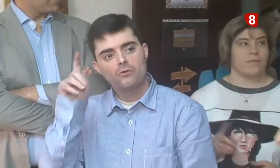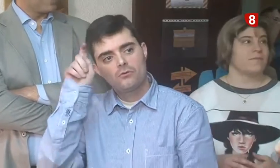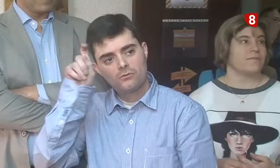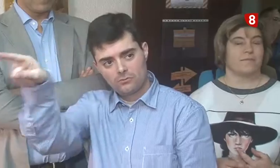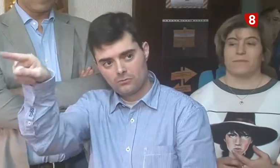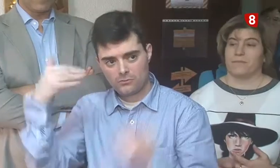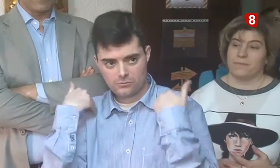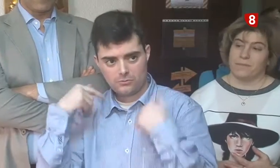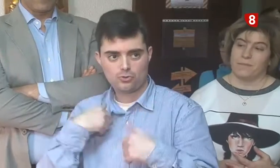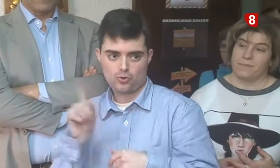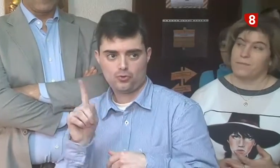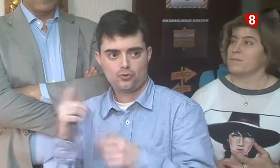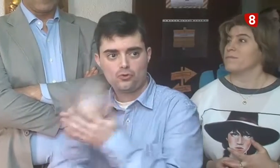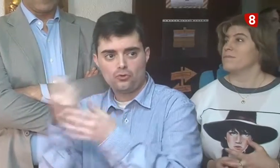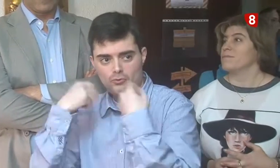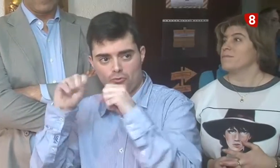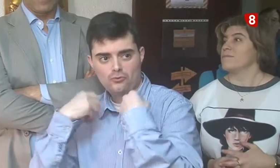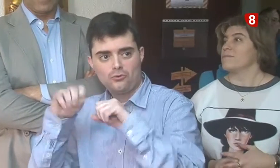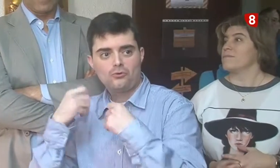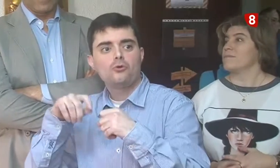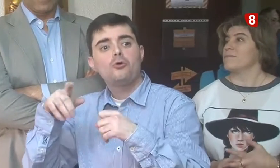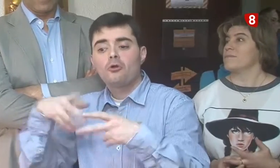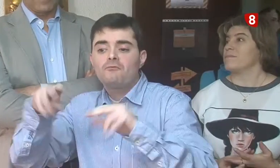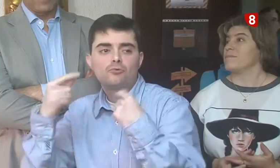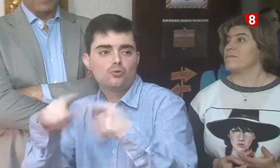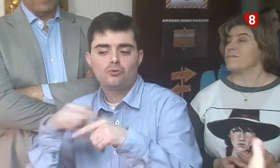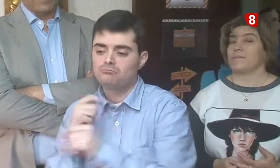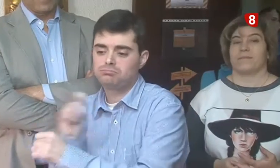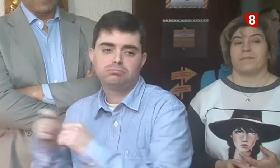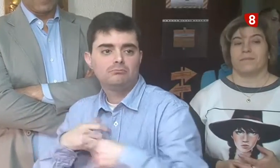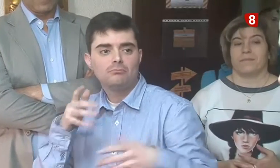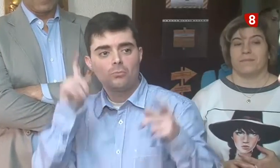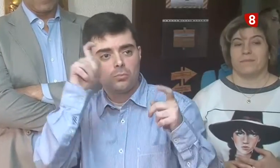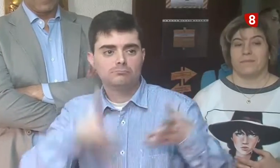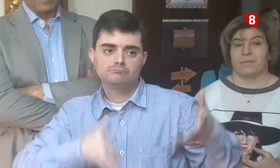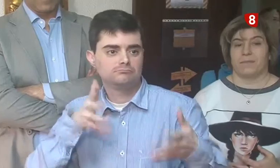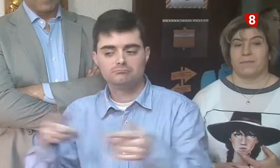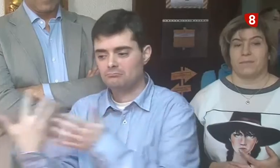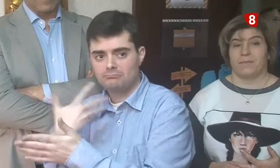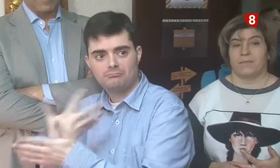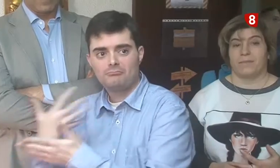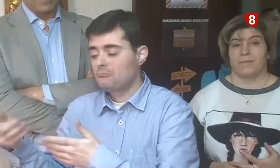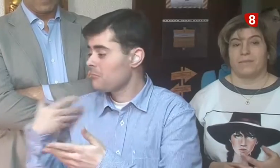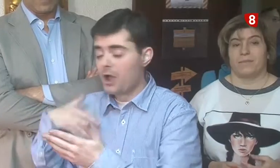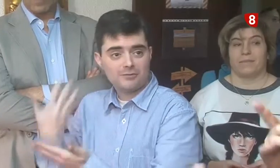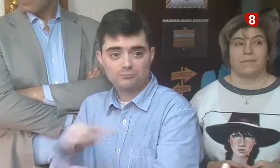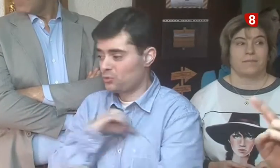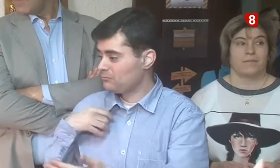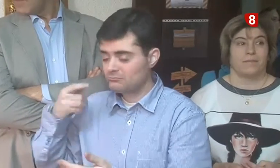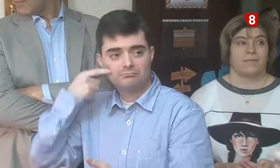que él considera que puede ser algo más difícil. Pero bueno, que gracias a los que le enseñaron, él le iban enseñando y le iba